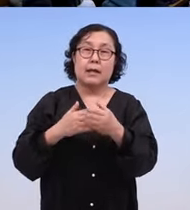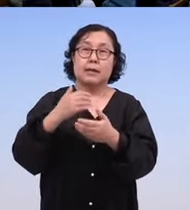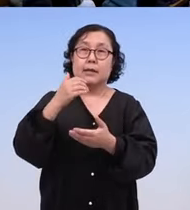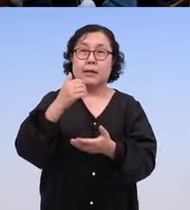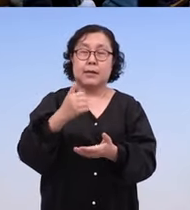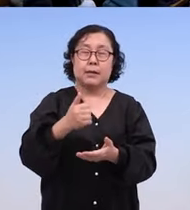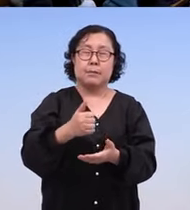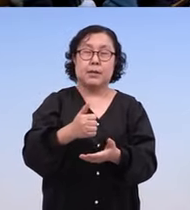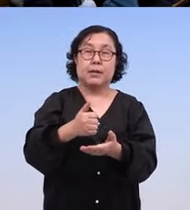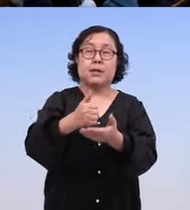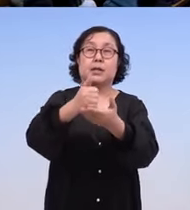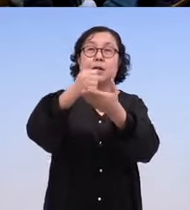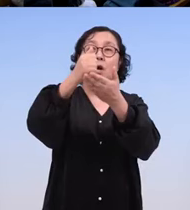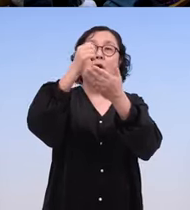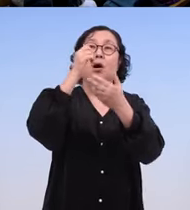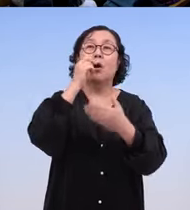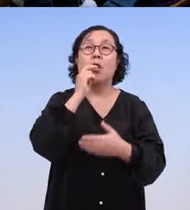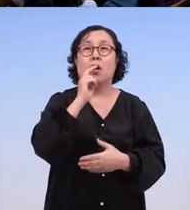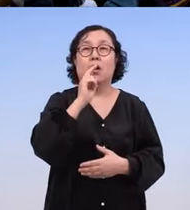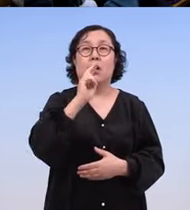하나님이시여 하나님이시여